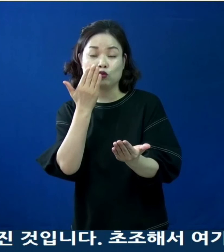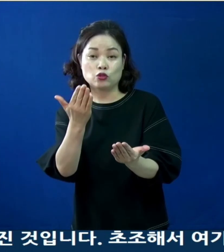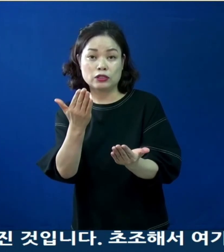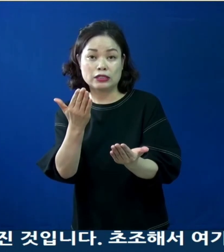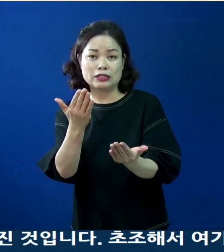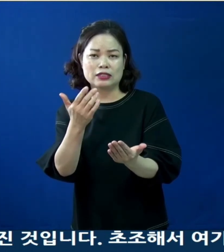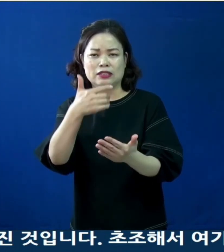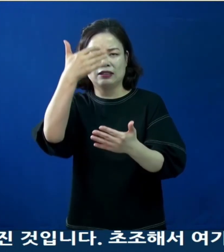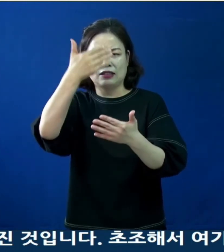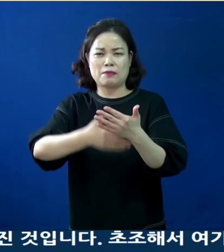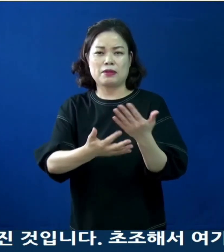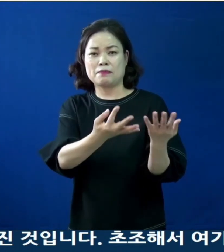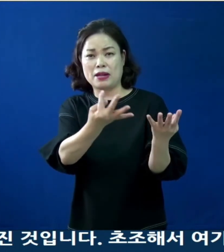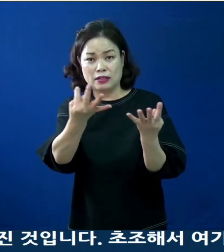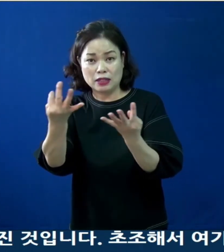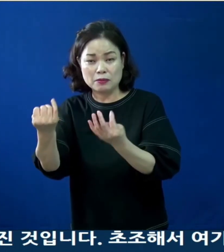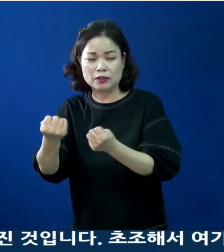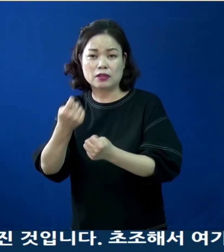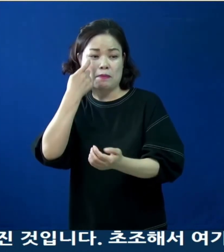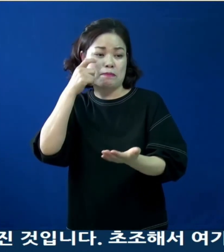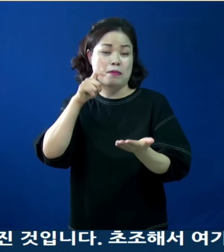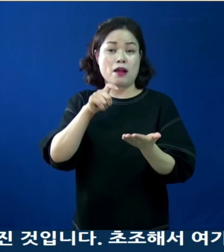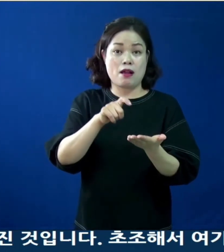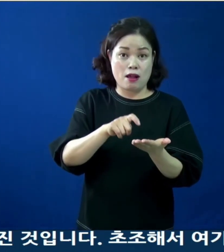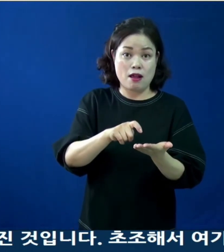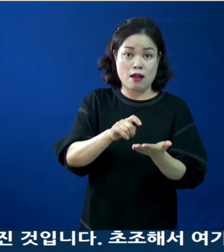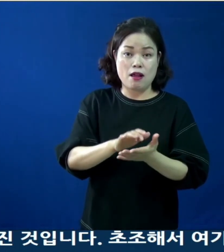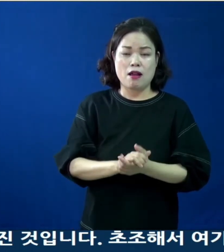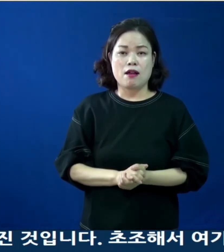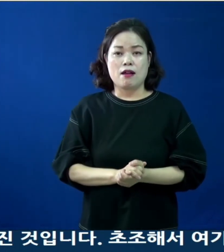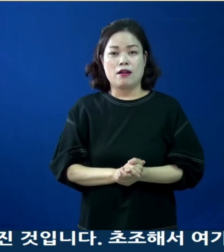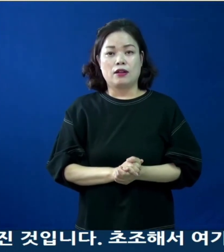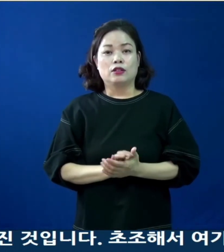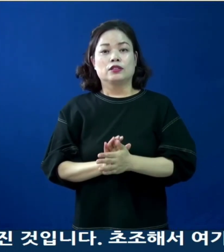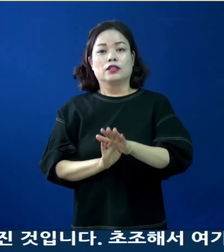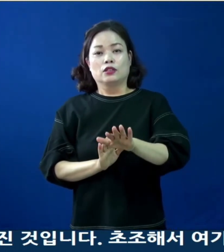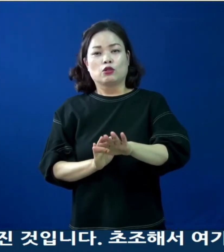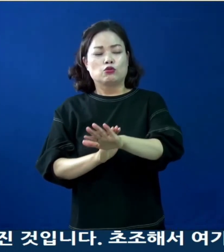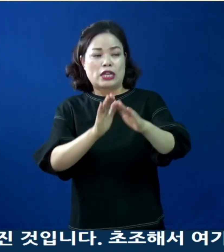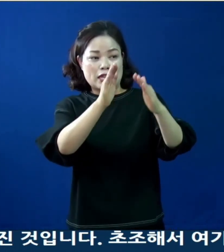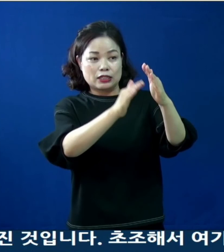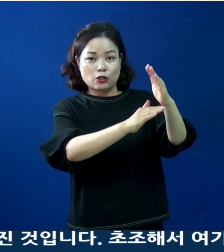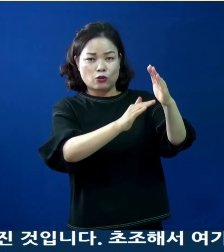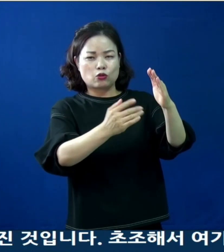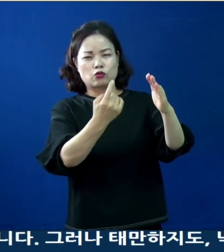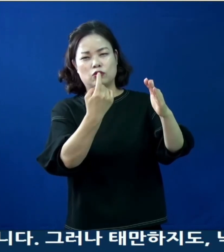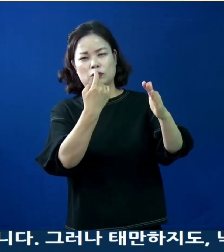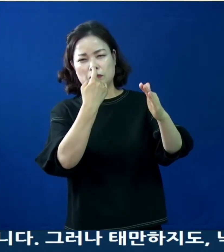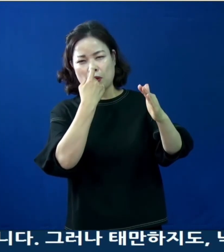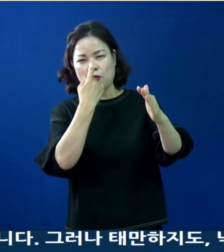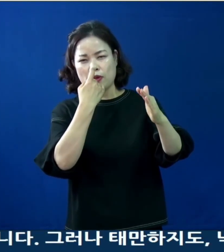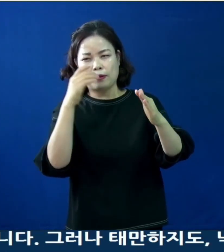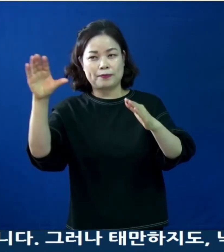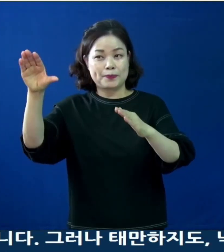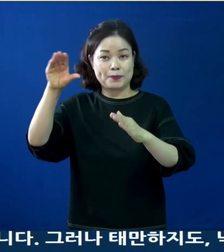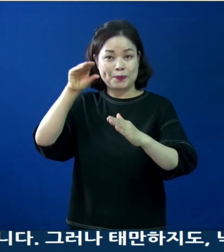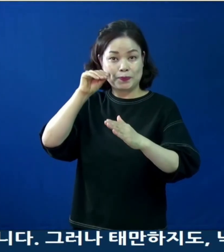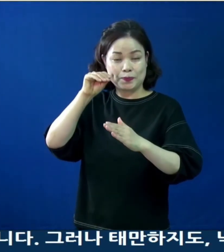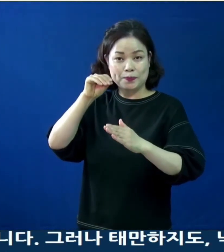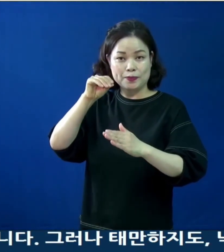여지가 얼마나 많은지를 발견하게 됩니다. 이것이 우리 성도들이 배워야 될